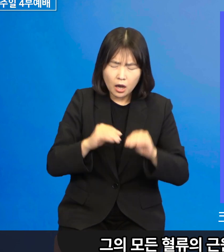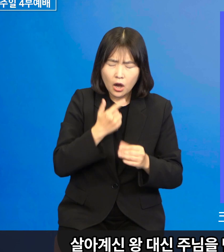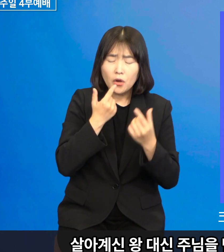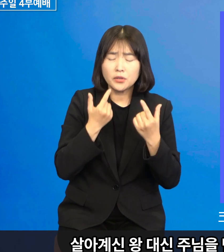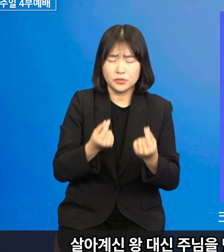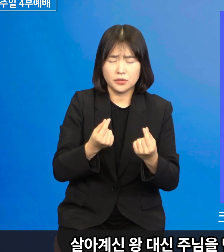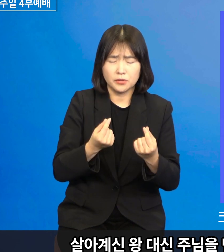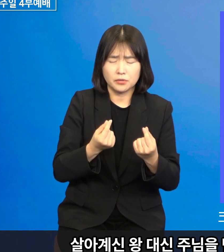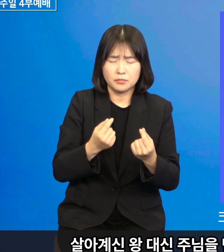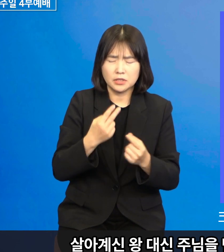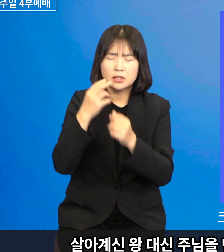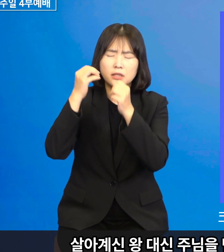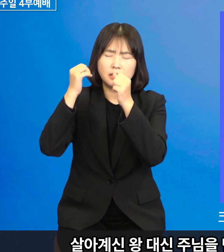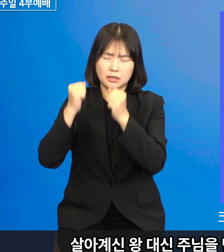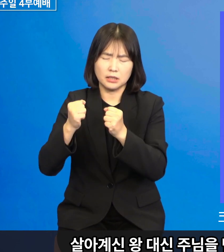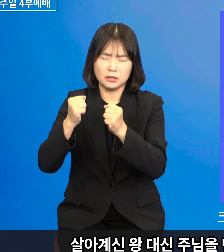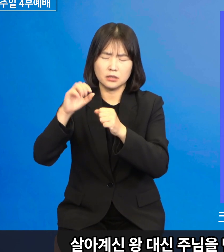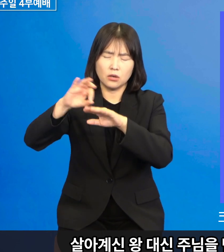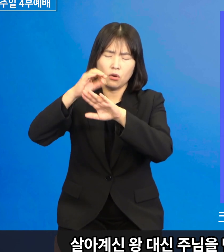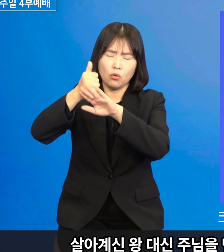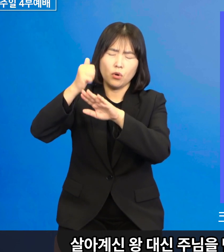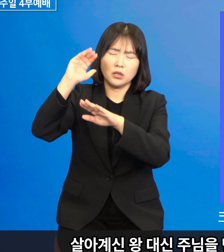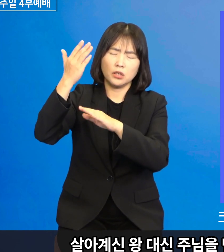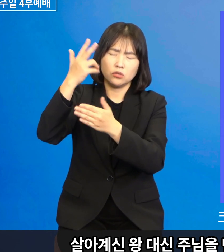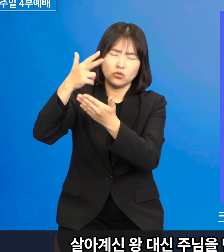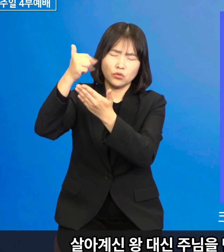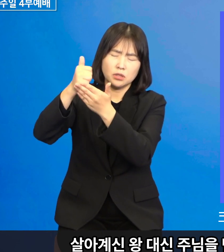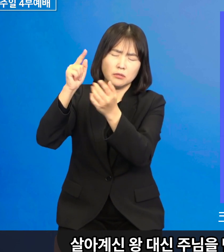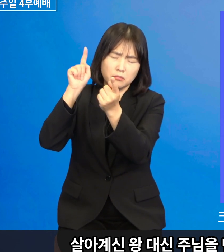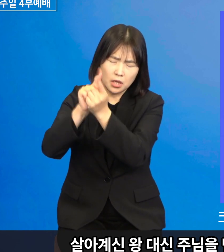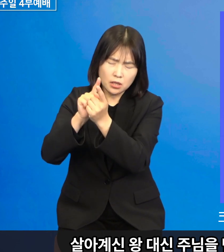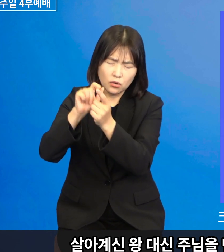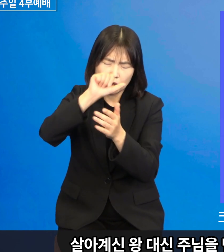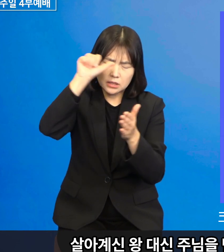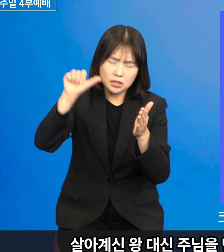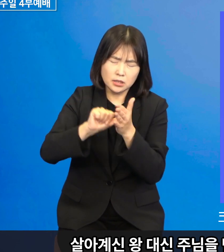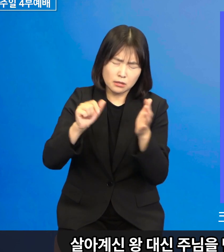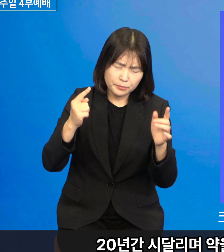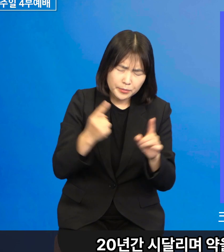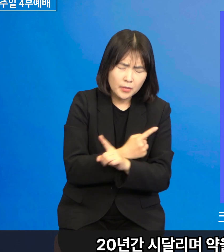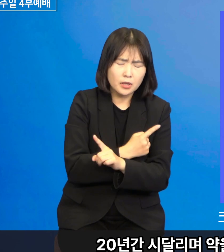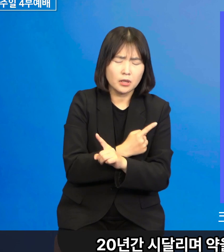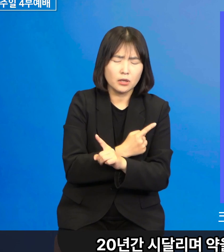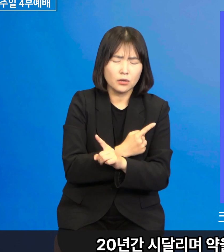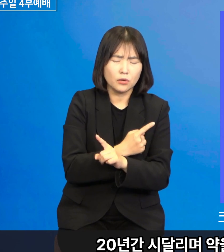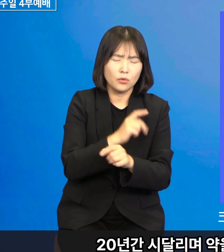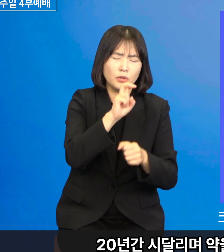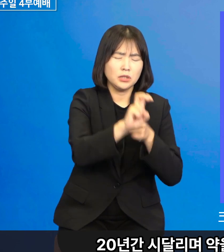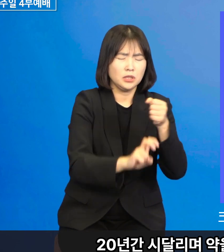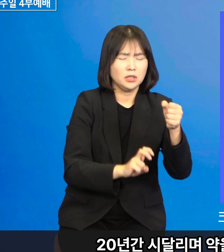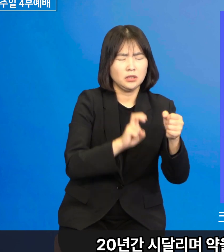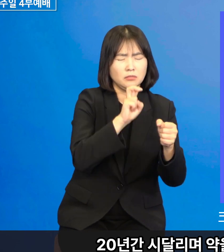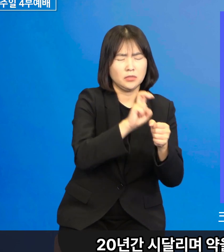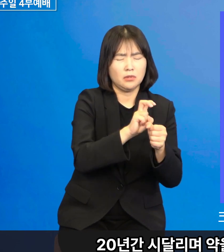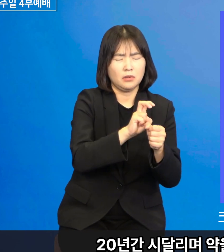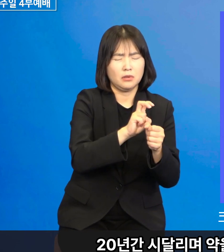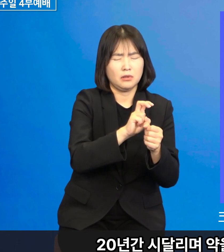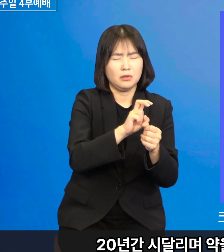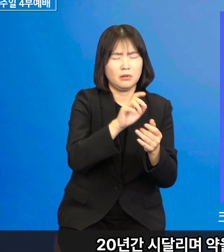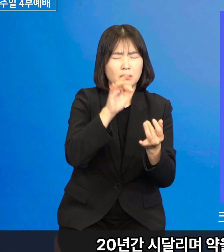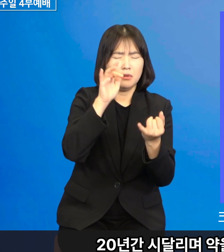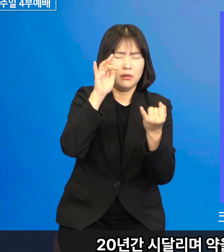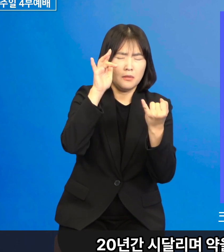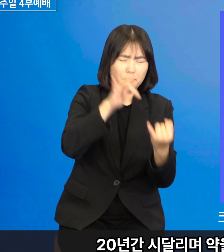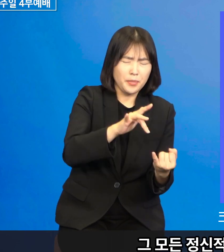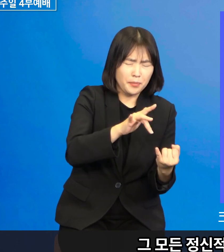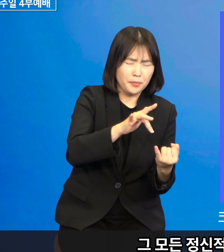것처럼 살아계신 왕 되신 주님을 만나고 인생이 변화되어지고 20년간 시달림이 약을 먹어도